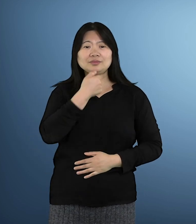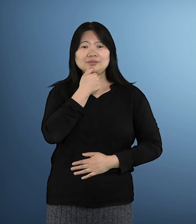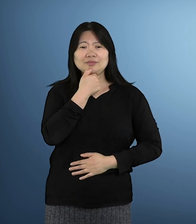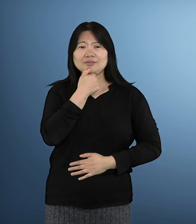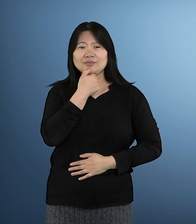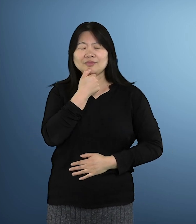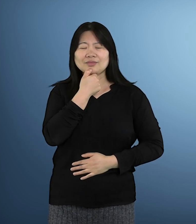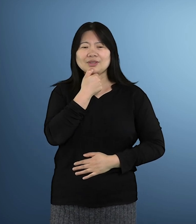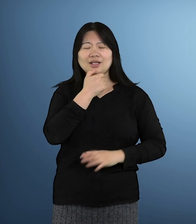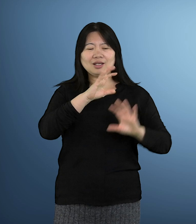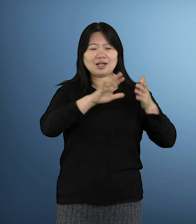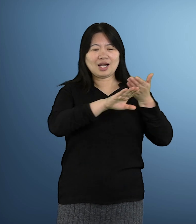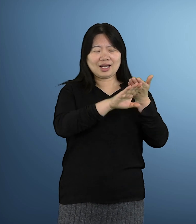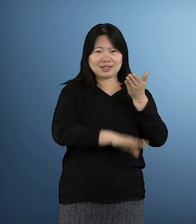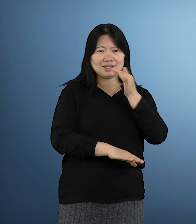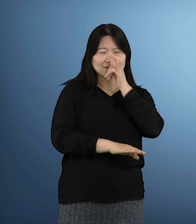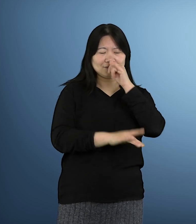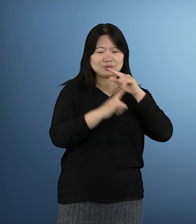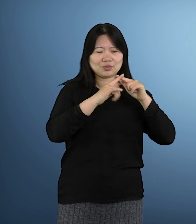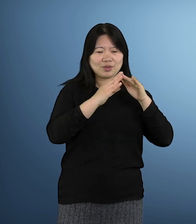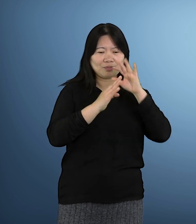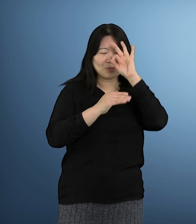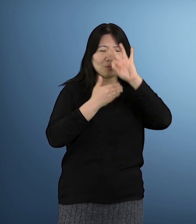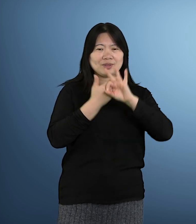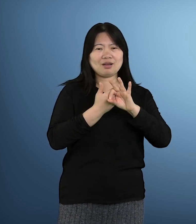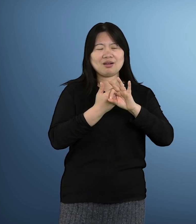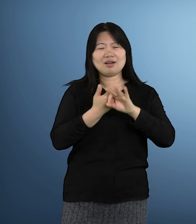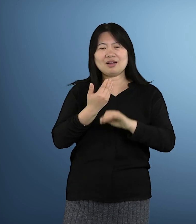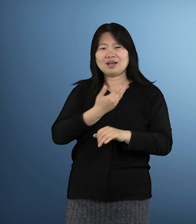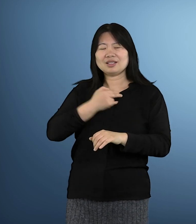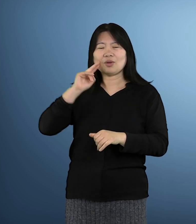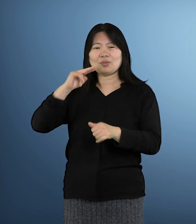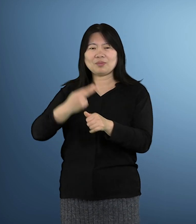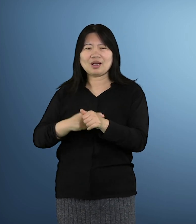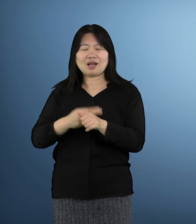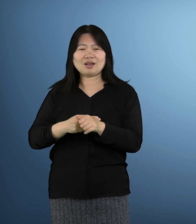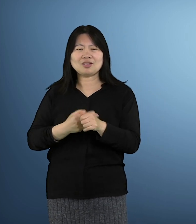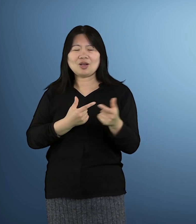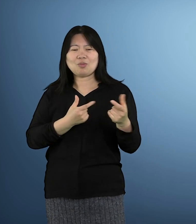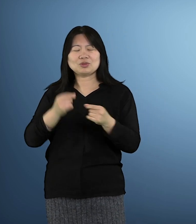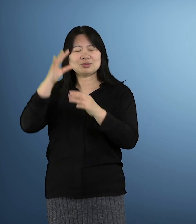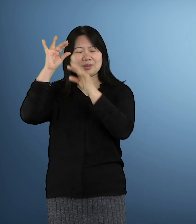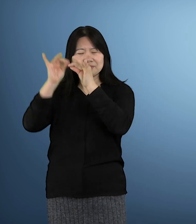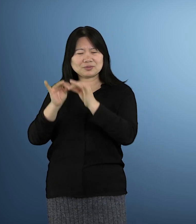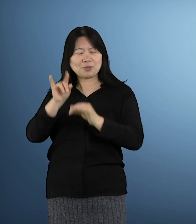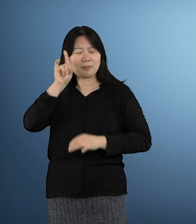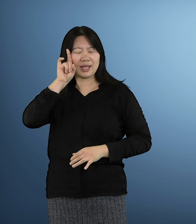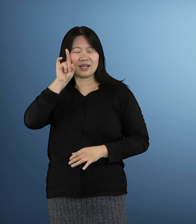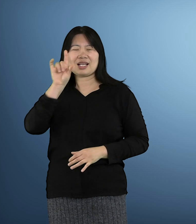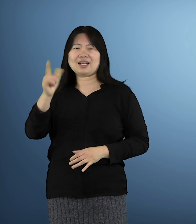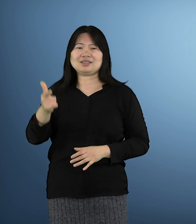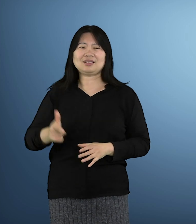로마 제국하의 교회들은 사도 바울을 다 찬성했던 것만은 아니에요.